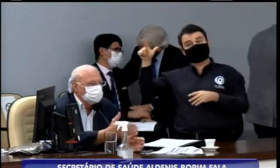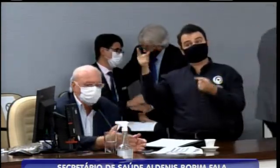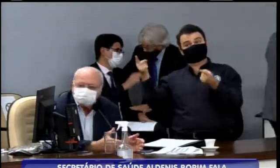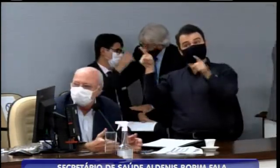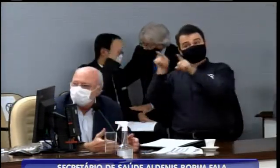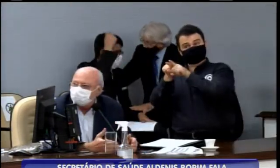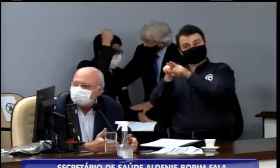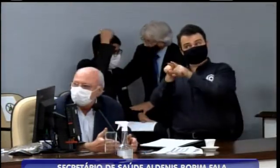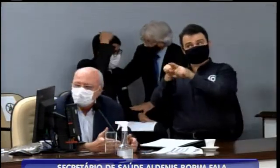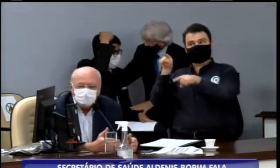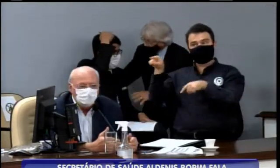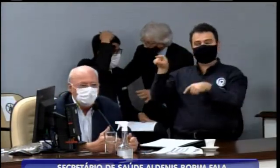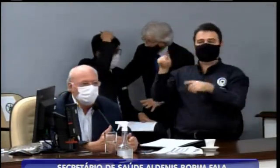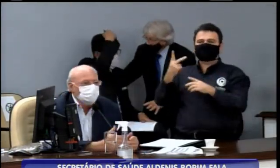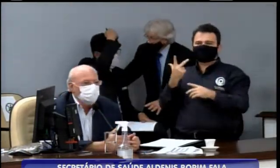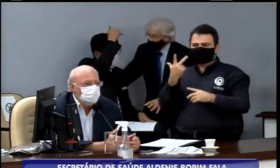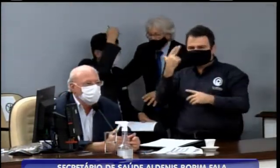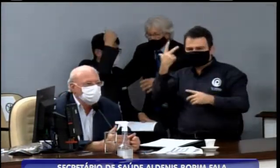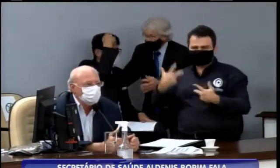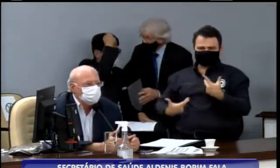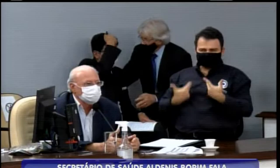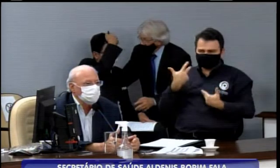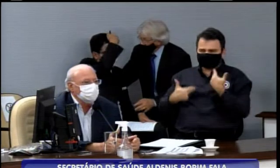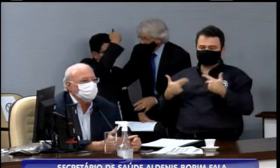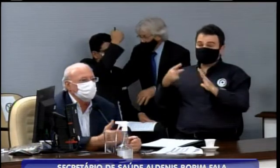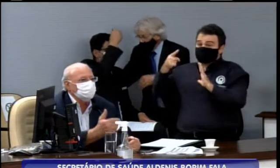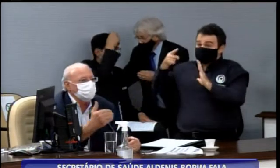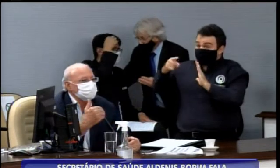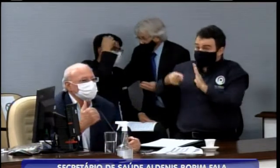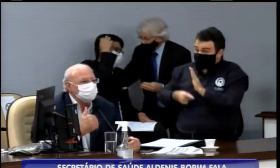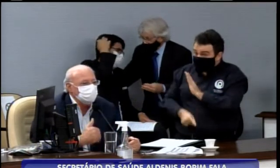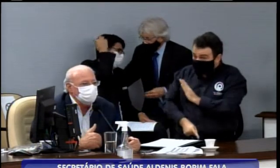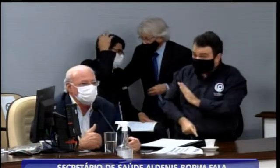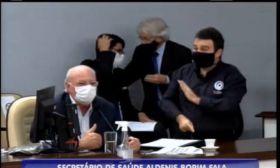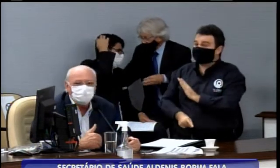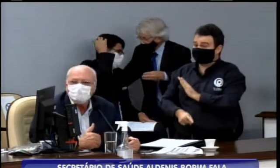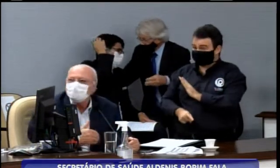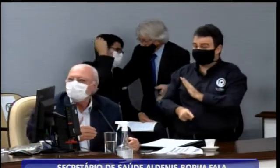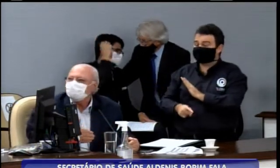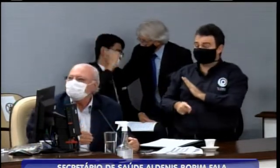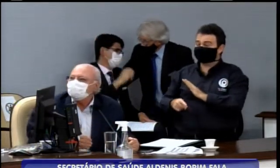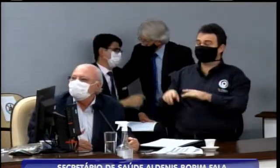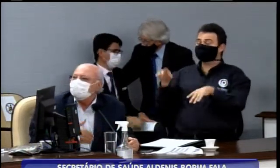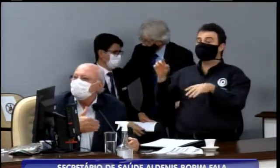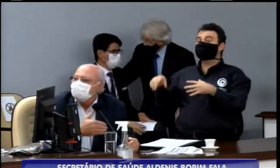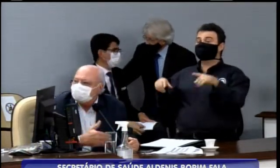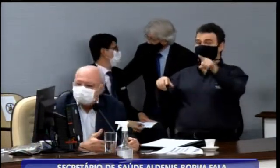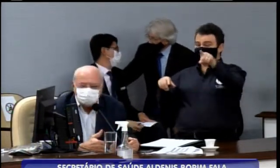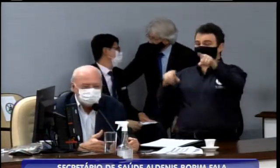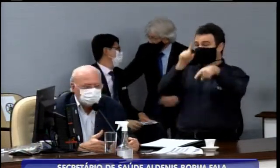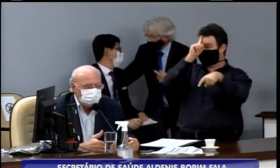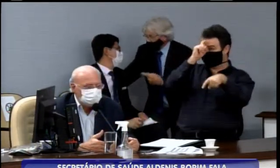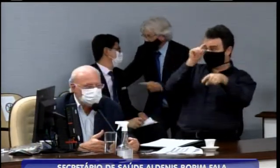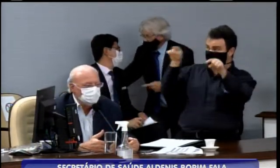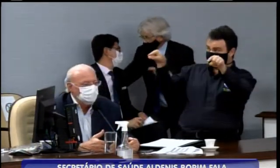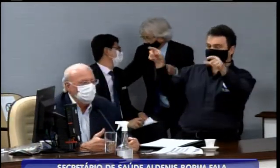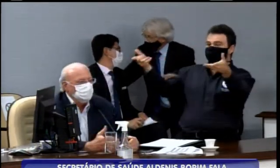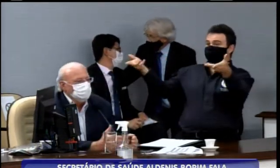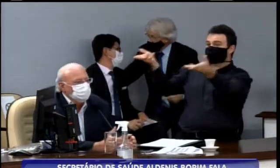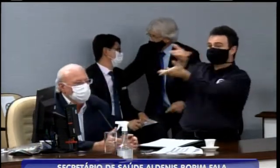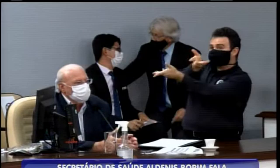alta complexidade, e que ele possa, através dele, transferir esse